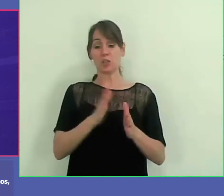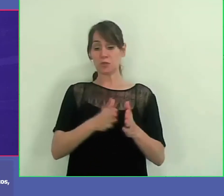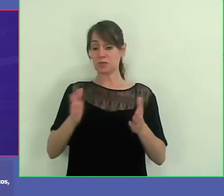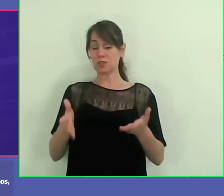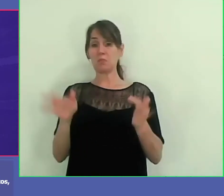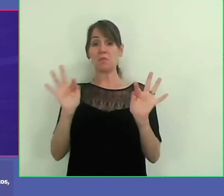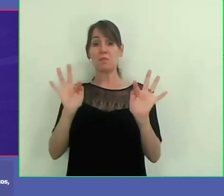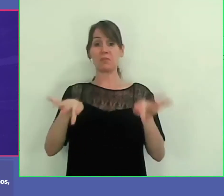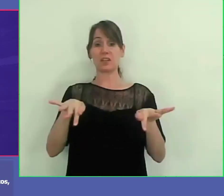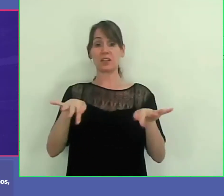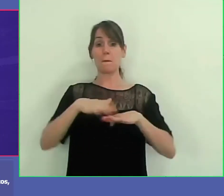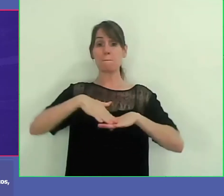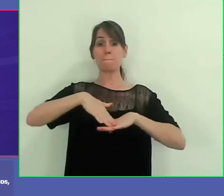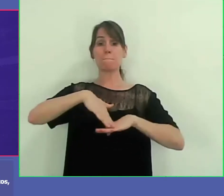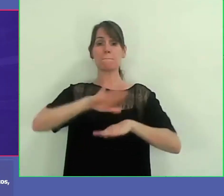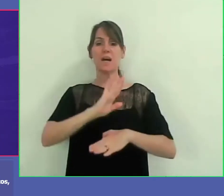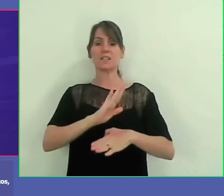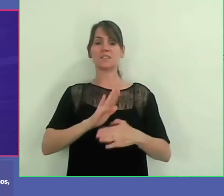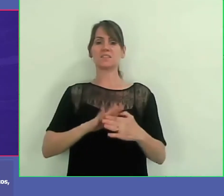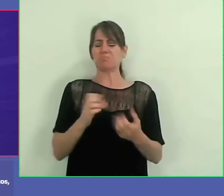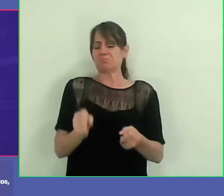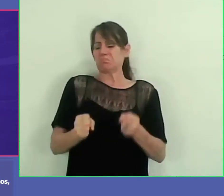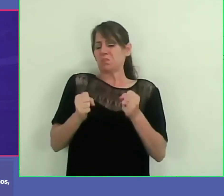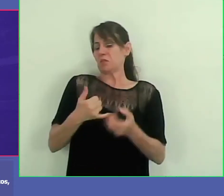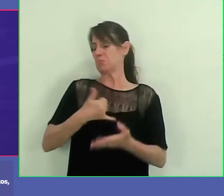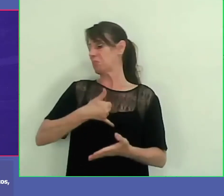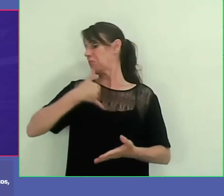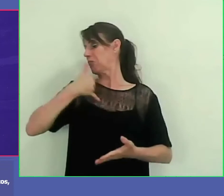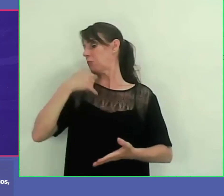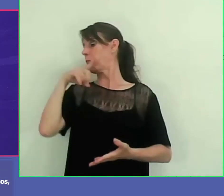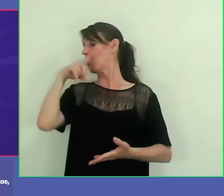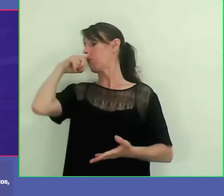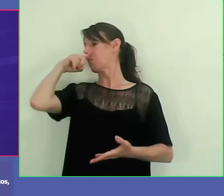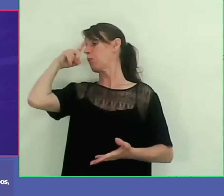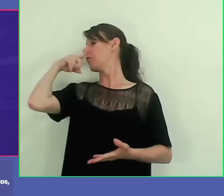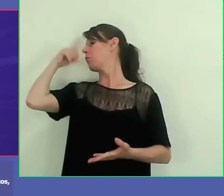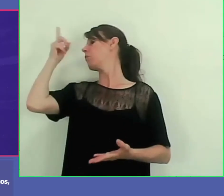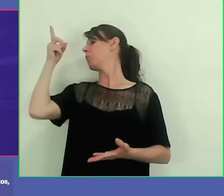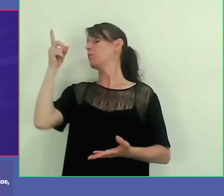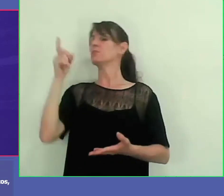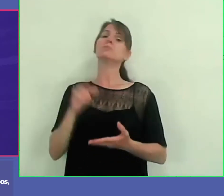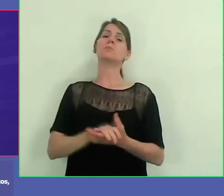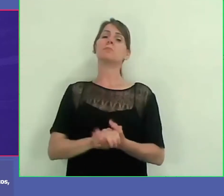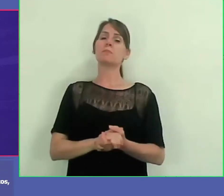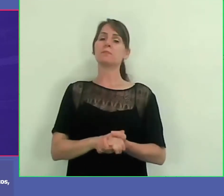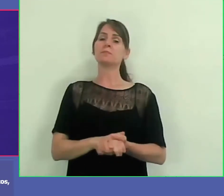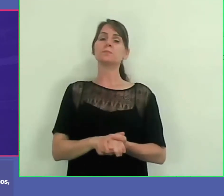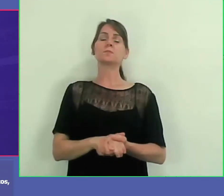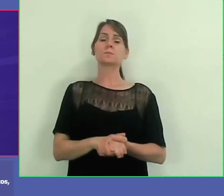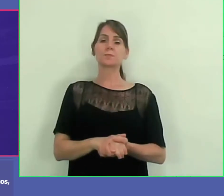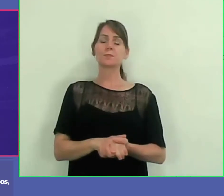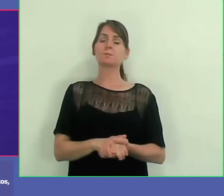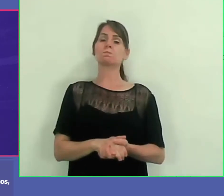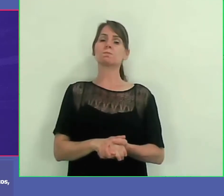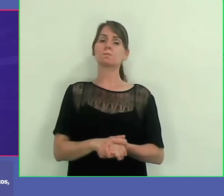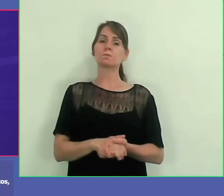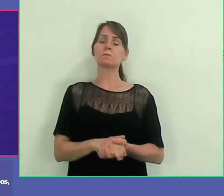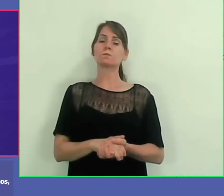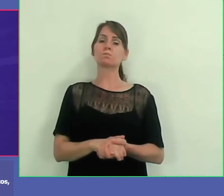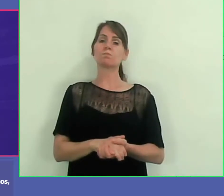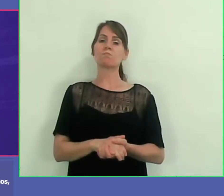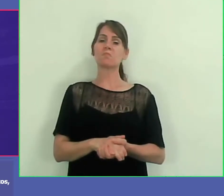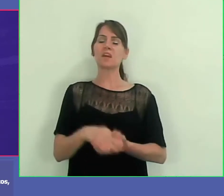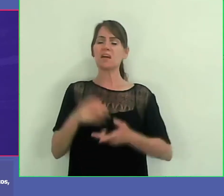gananciosos. Serão arrogantes, serão presunçosos, serão